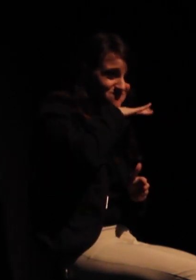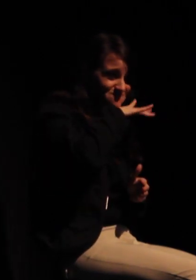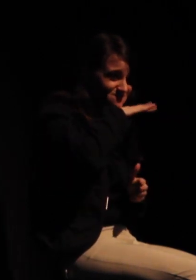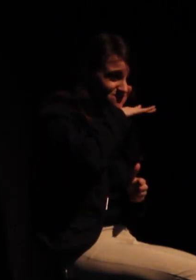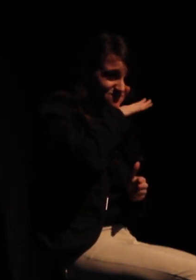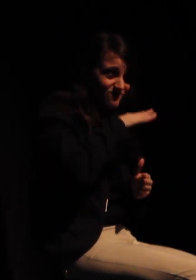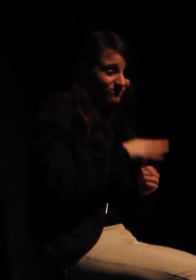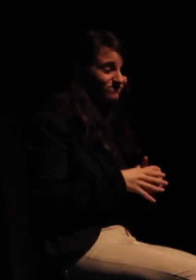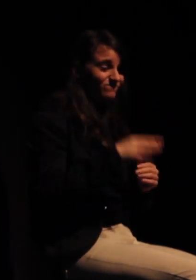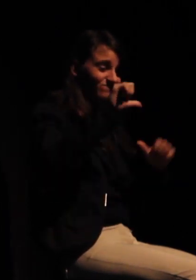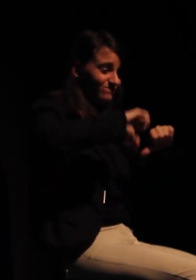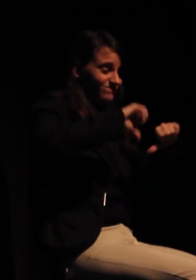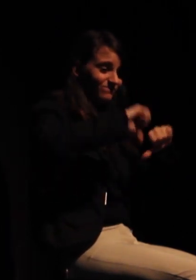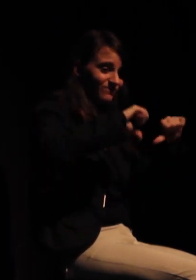deriva